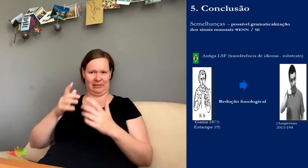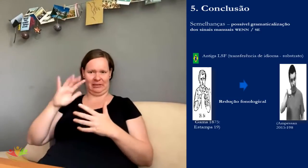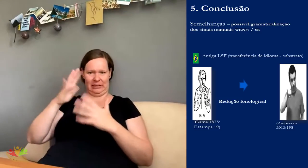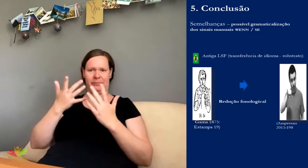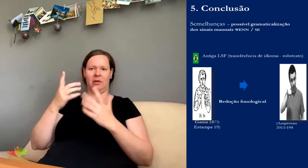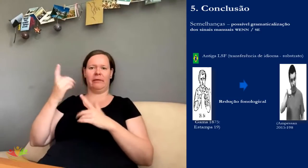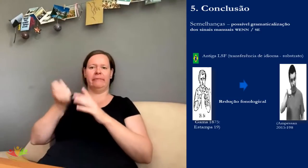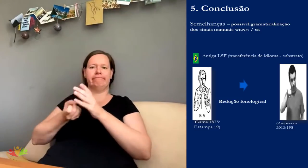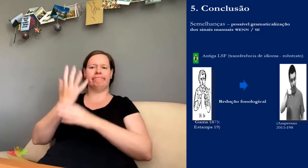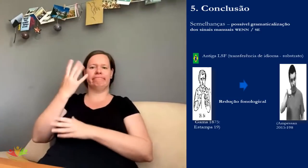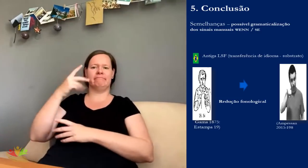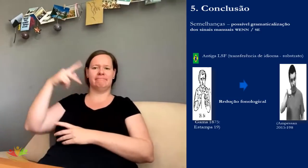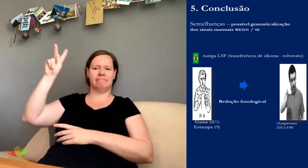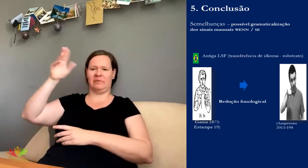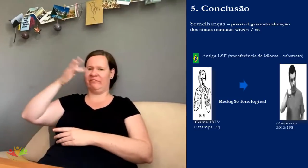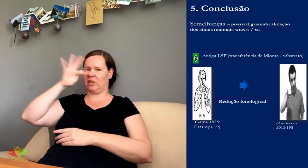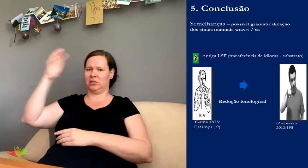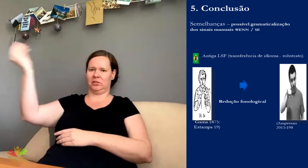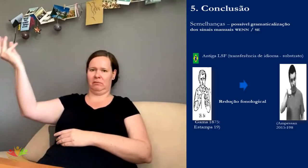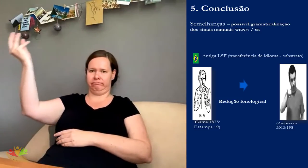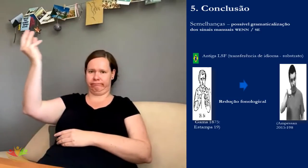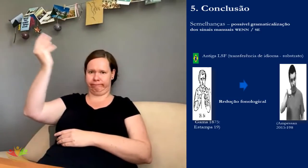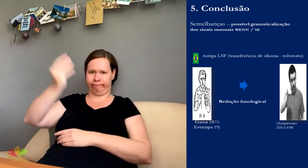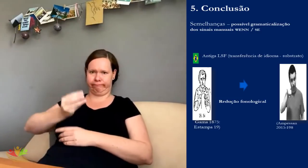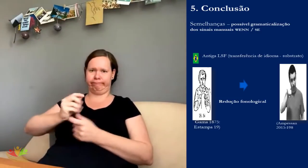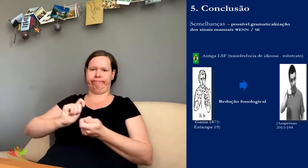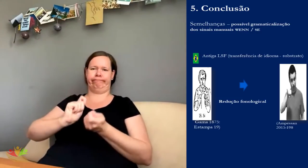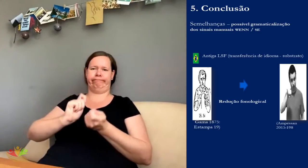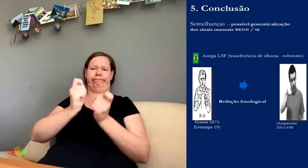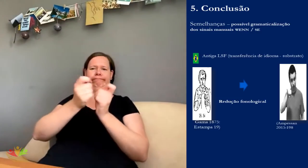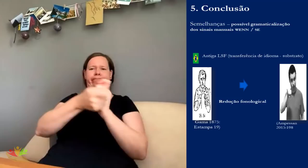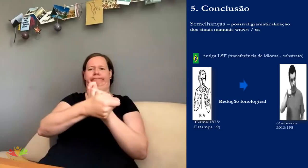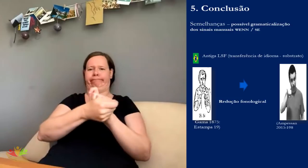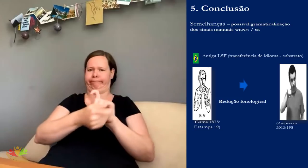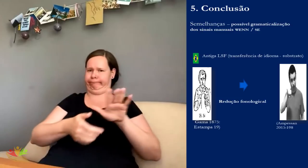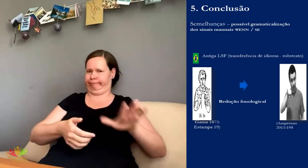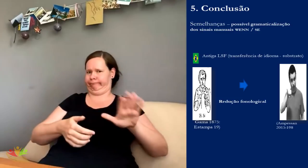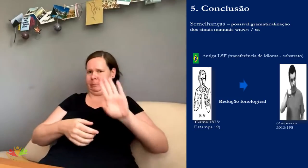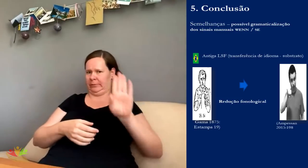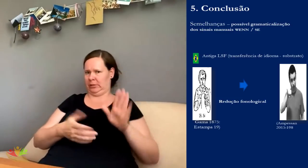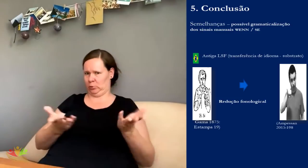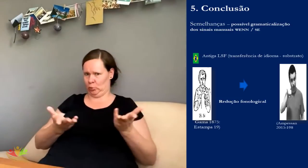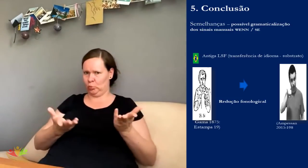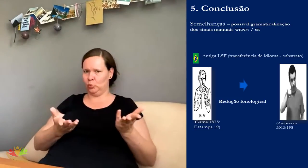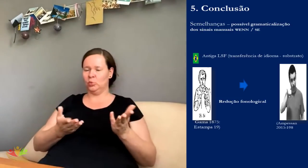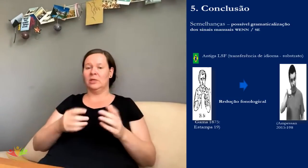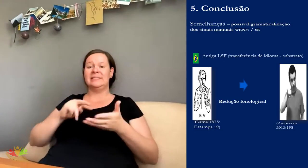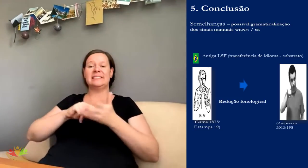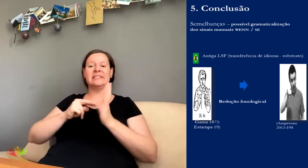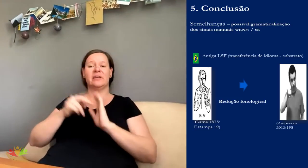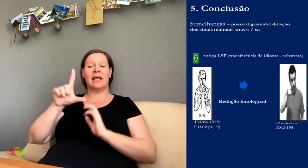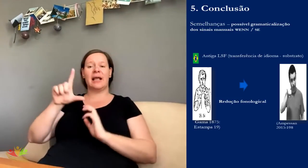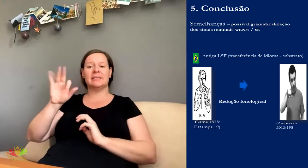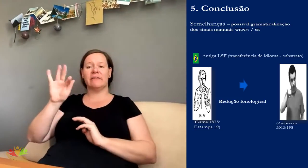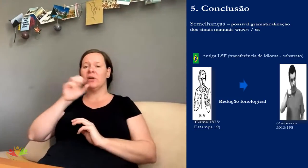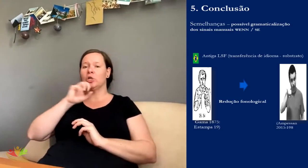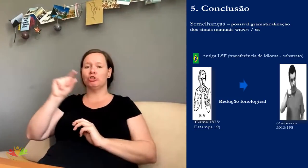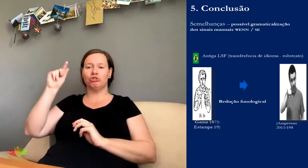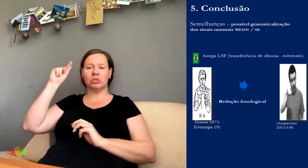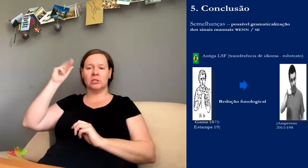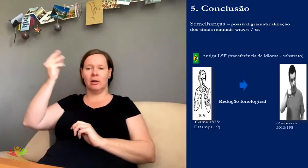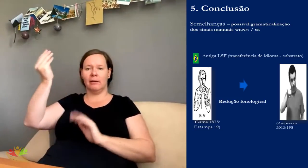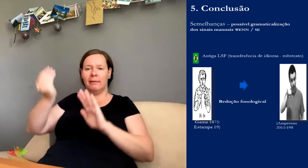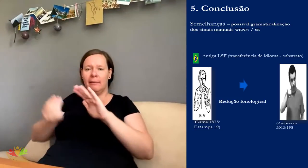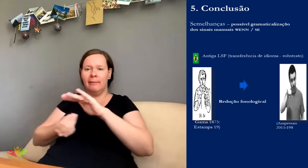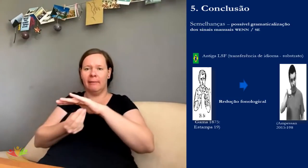copiadas. Olhando a Libras, parece que é um pouco realmente diferente do que aconteceu. O sinal pode ter